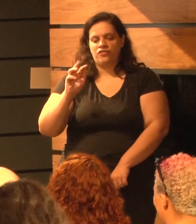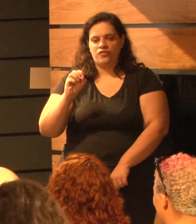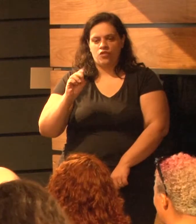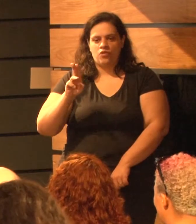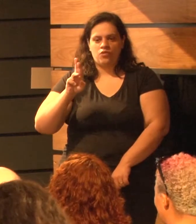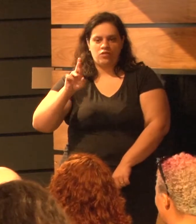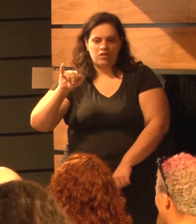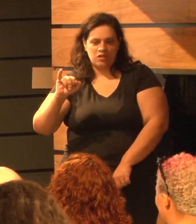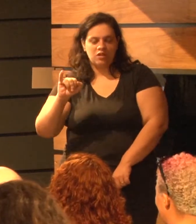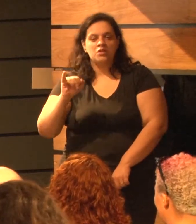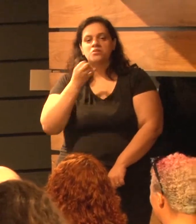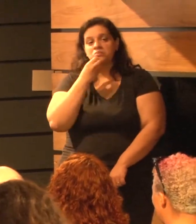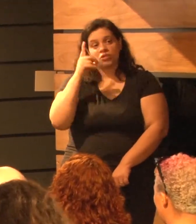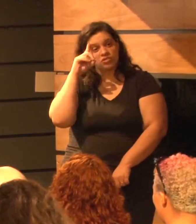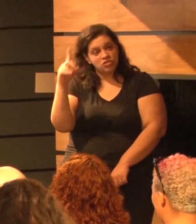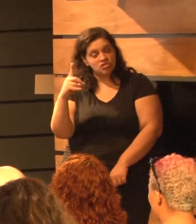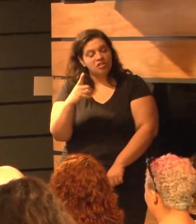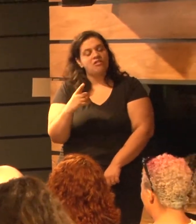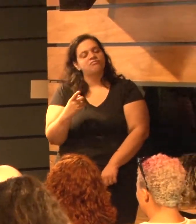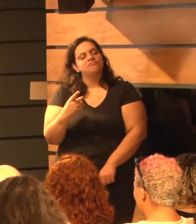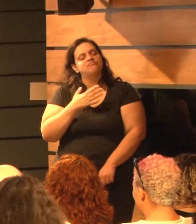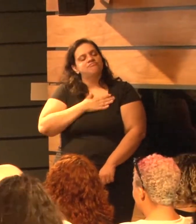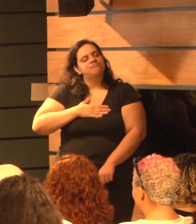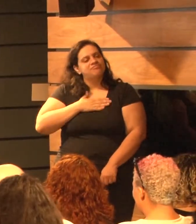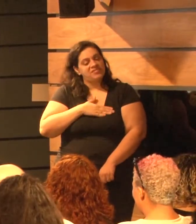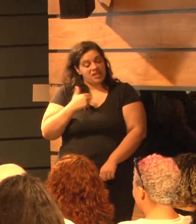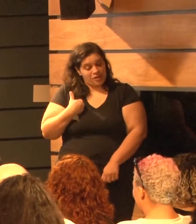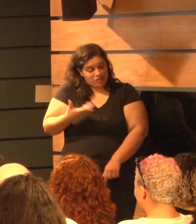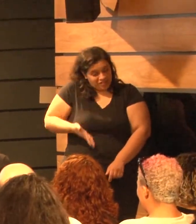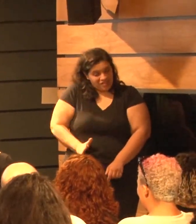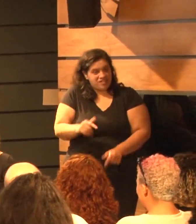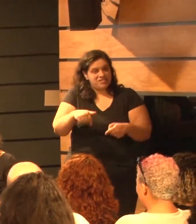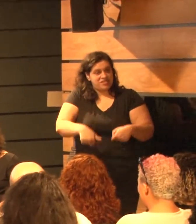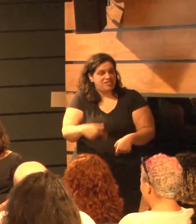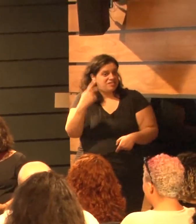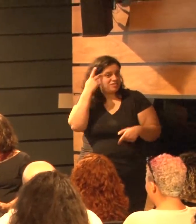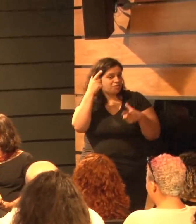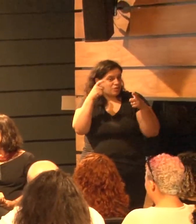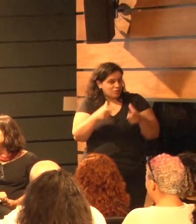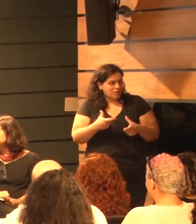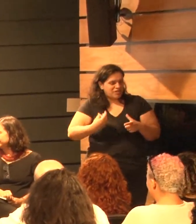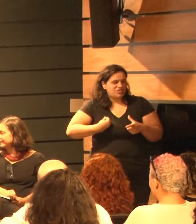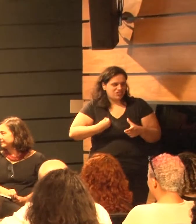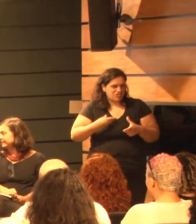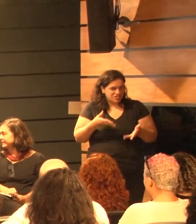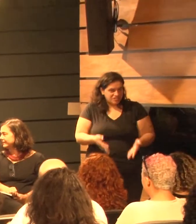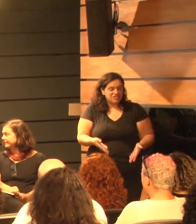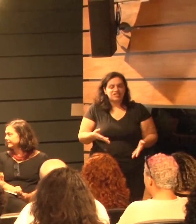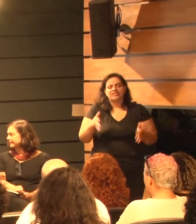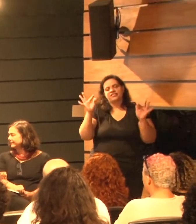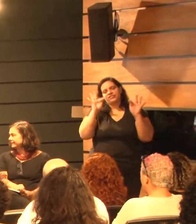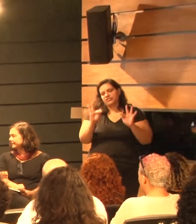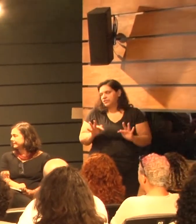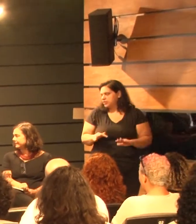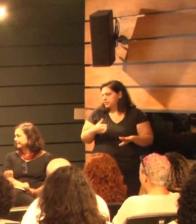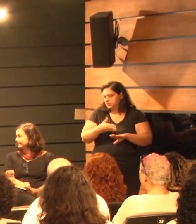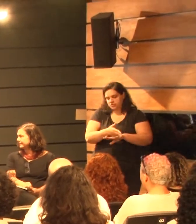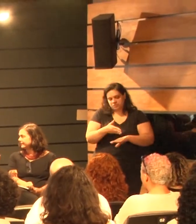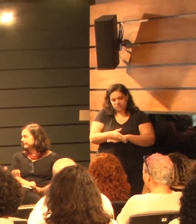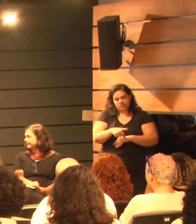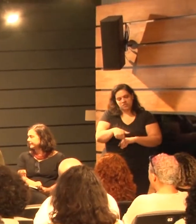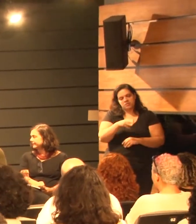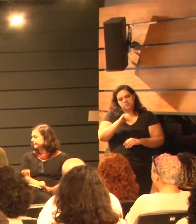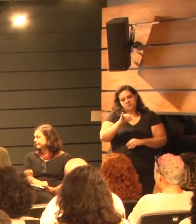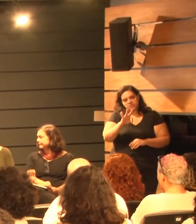É uma alegria estar aqui na minha terra, em São Paulo, e fico muito feliz de estar participando da